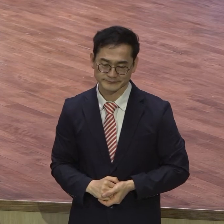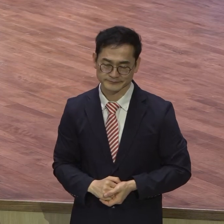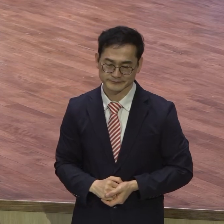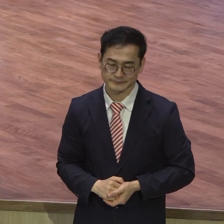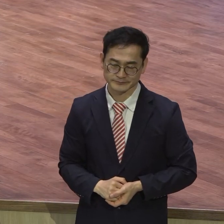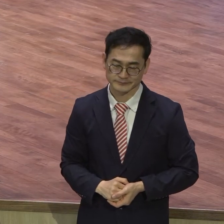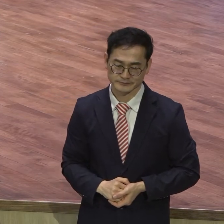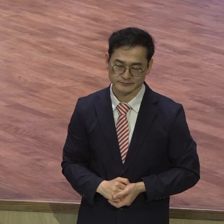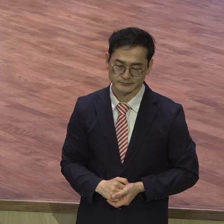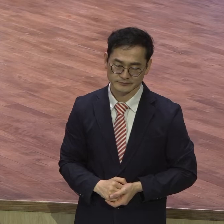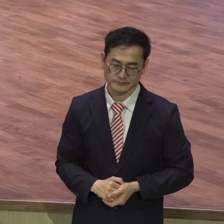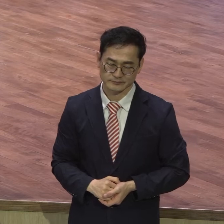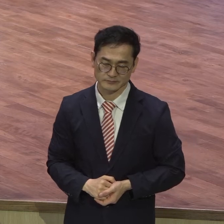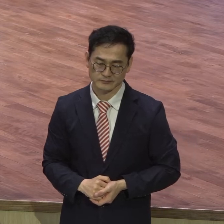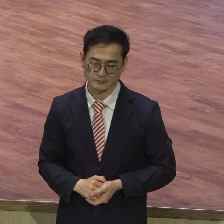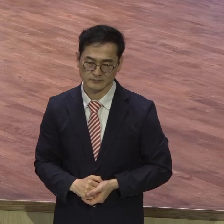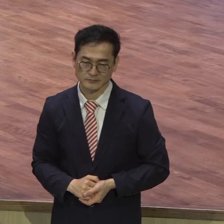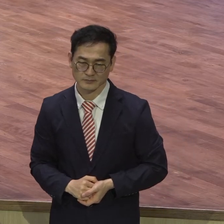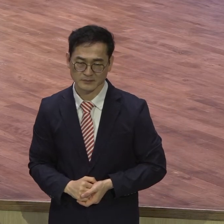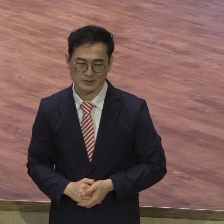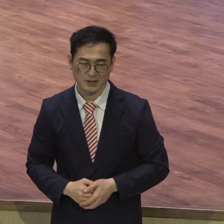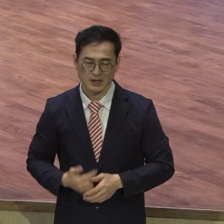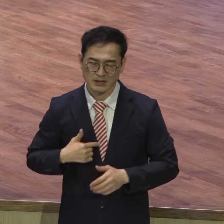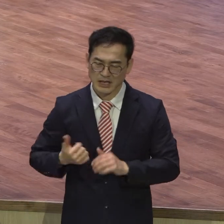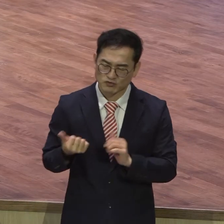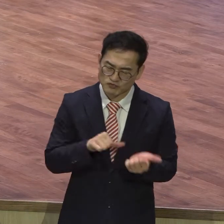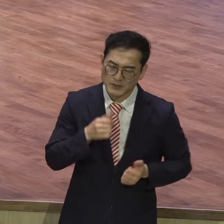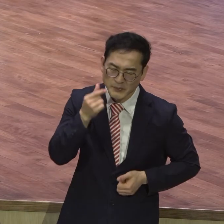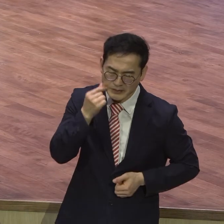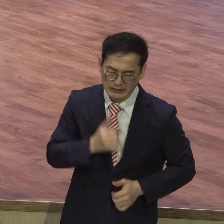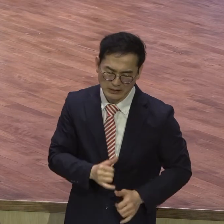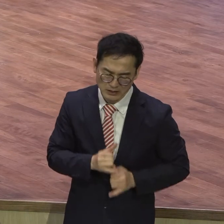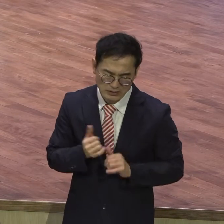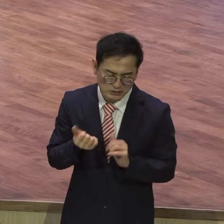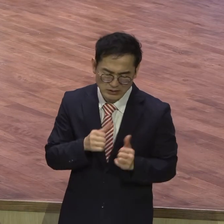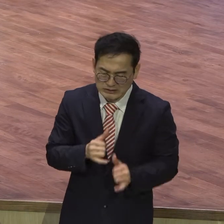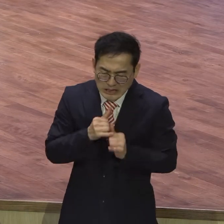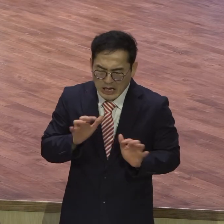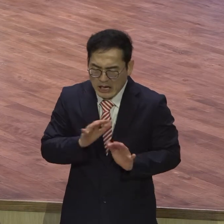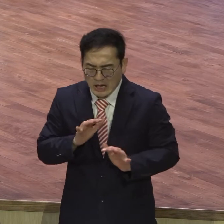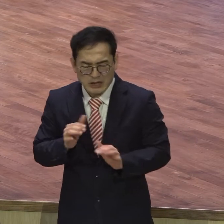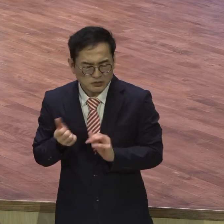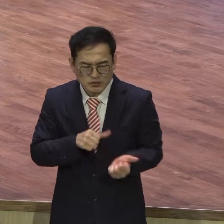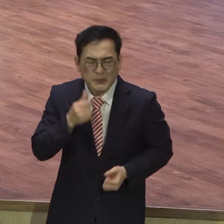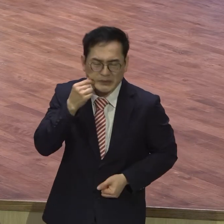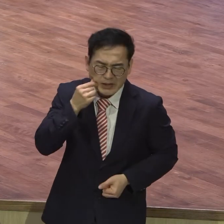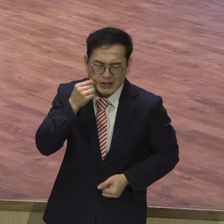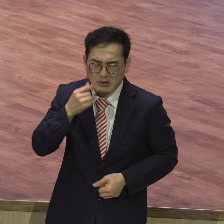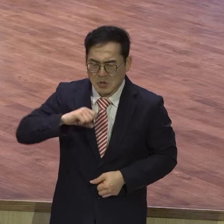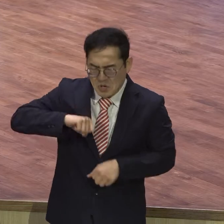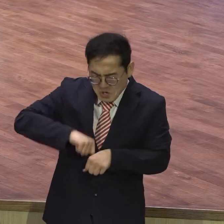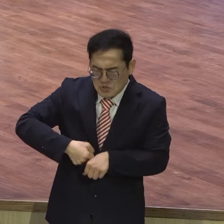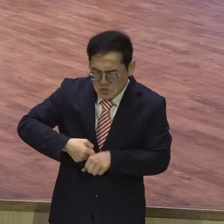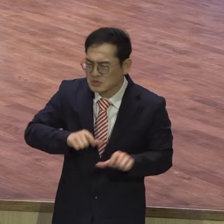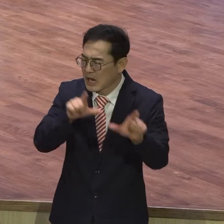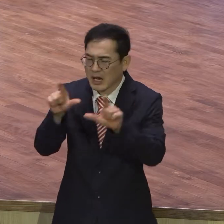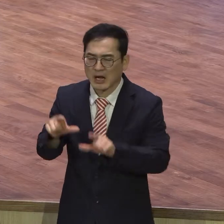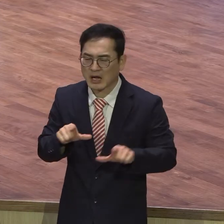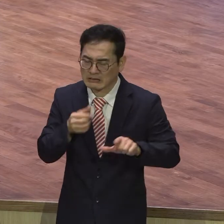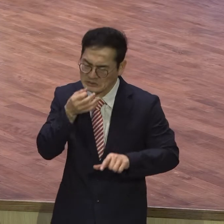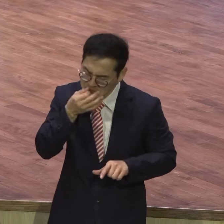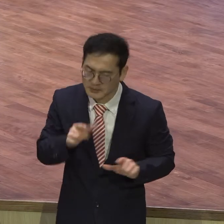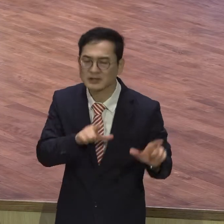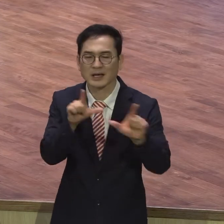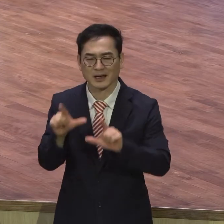죽지 못해서 산다는 말이 있어요 죽지 못해서 사는 사람 많아요 오늘 본문에 보니까